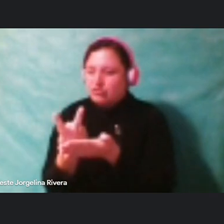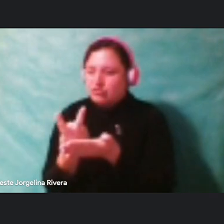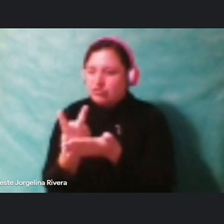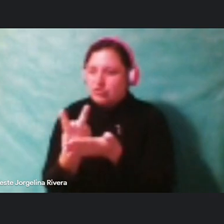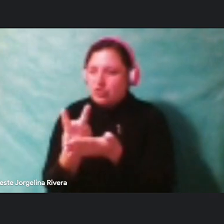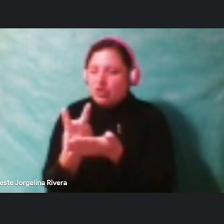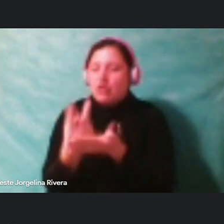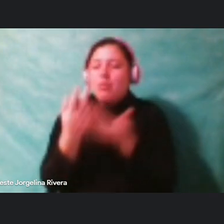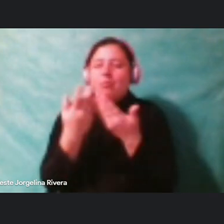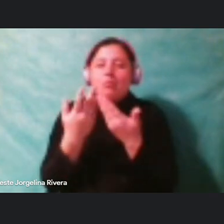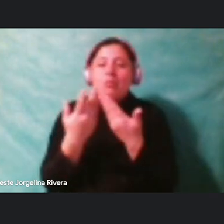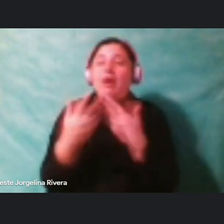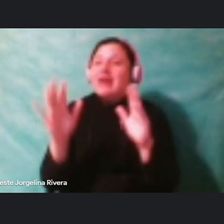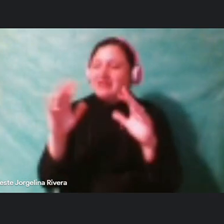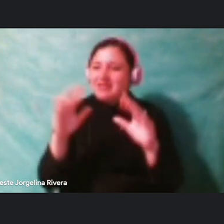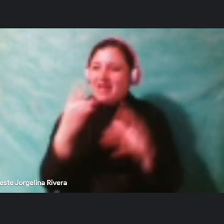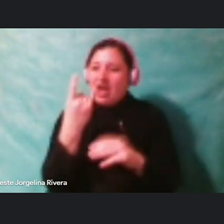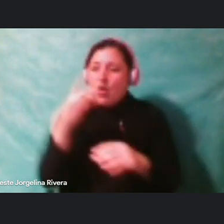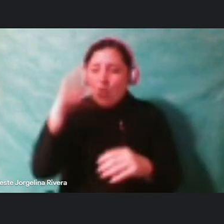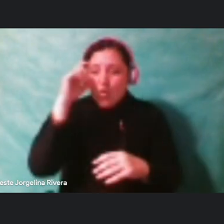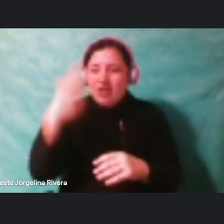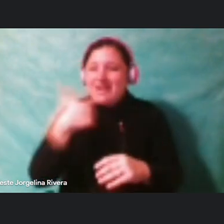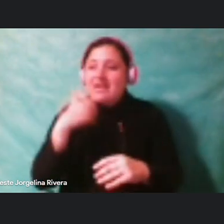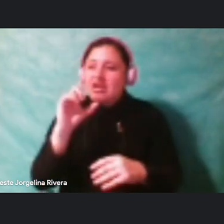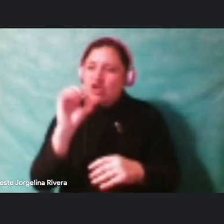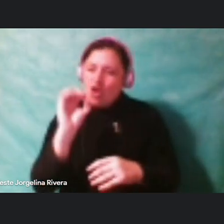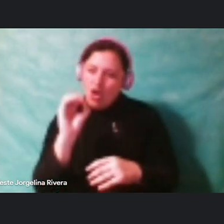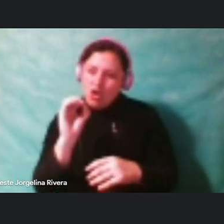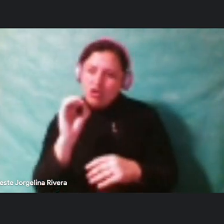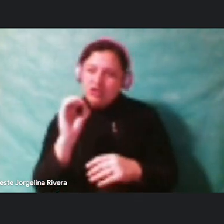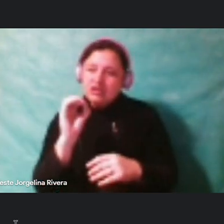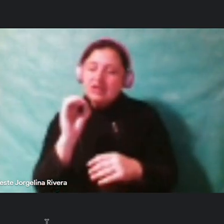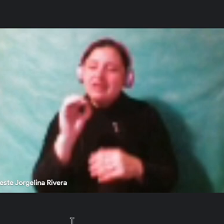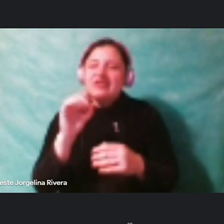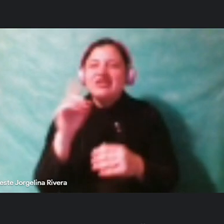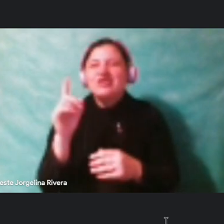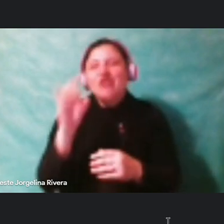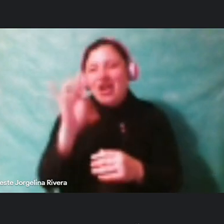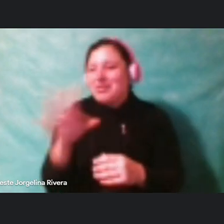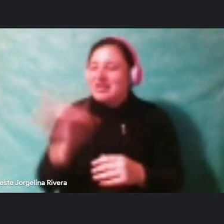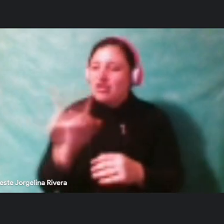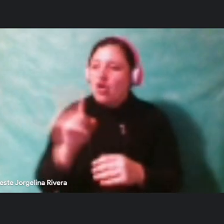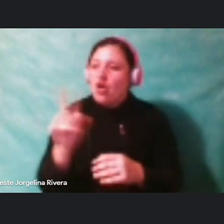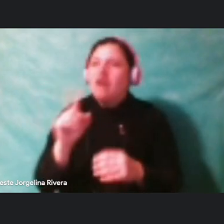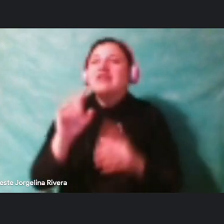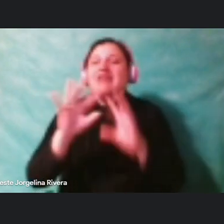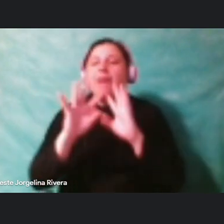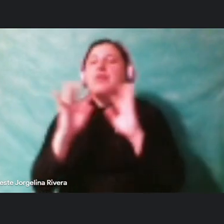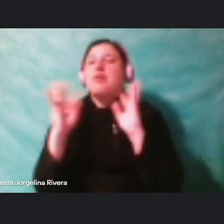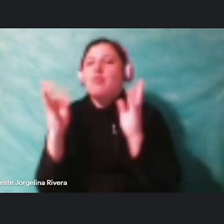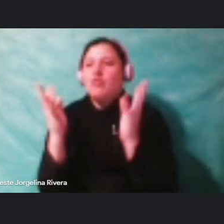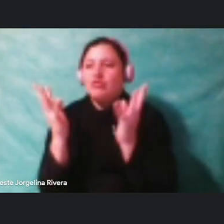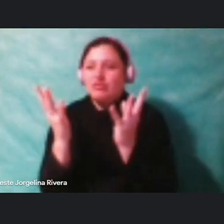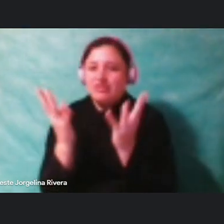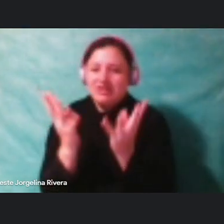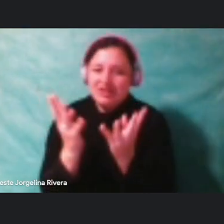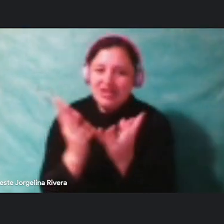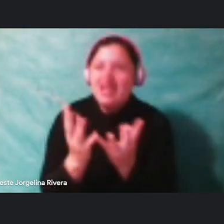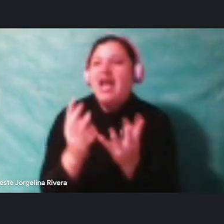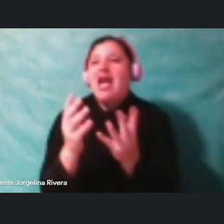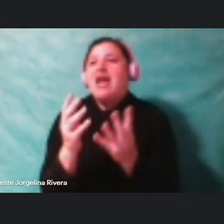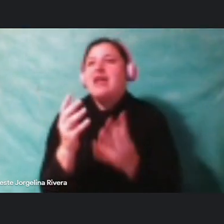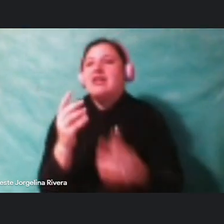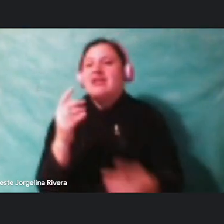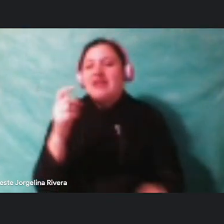de la UNESCO sobre, sino que es la Comisión Mundial de Ética, de la UNESCO, ¿sí?